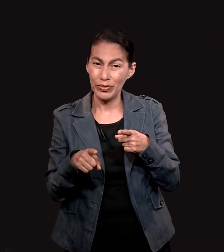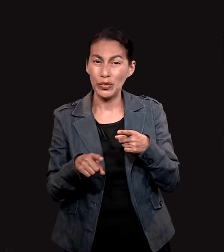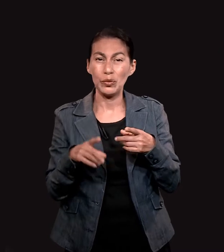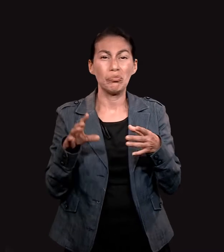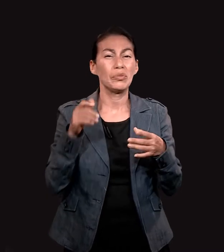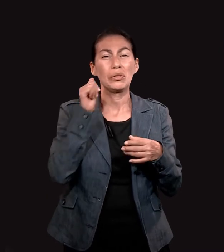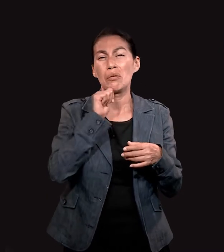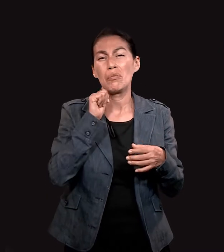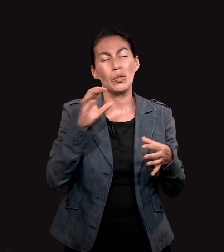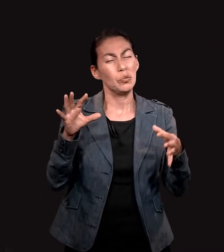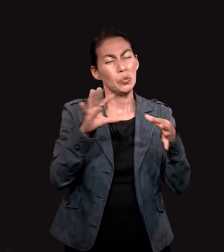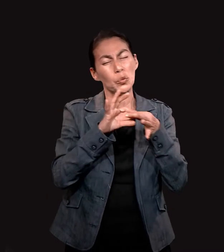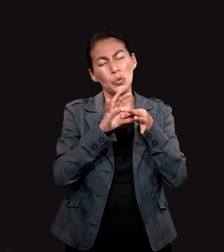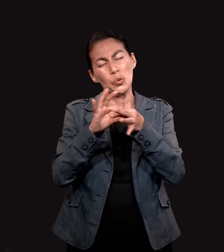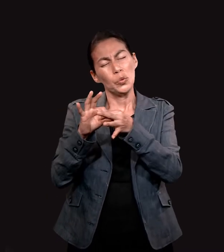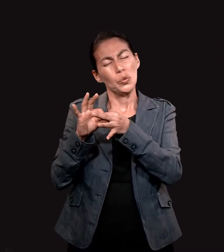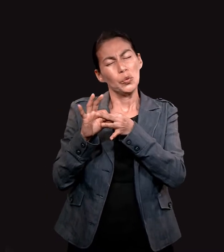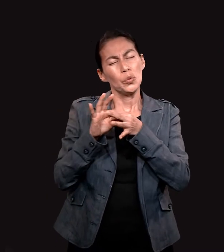cualquier índole,